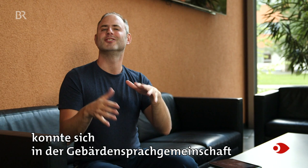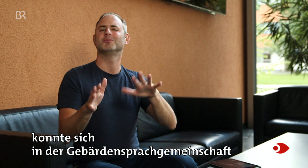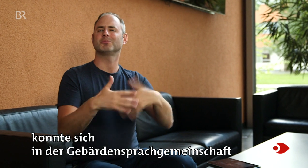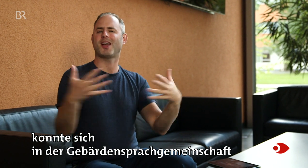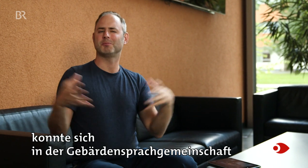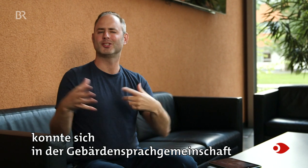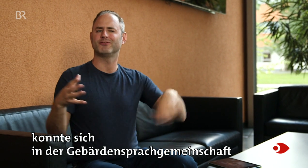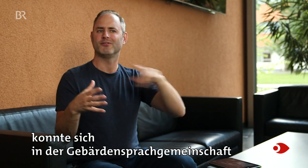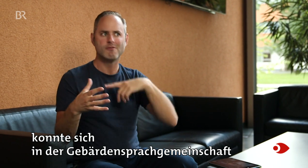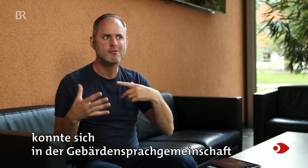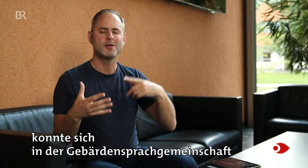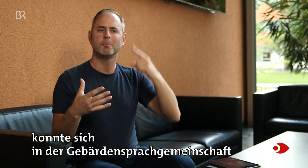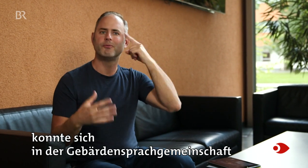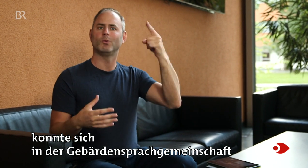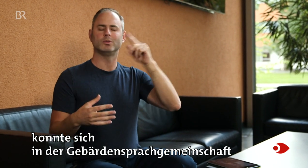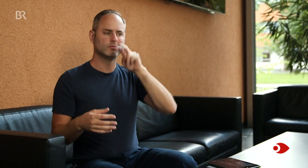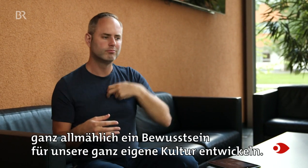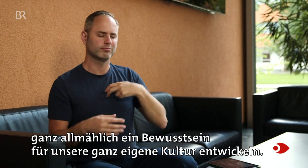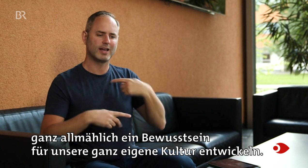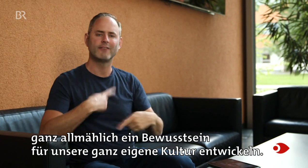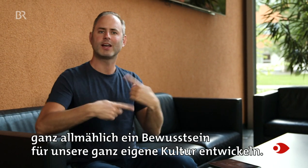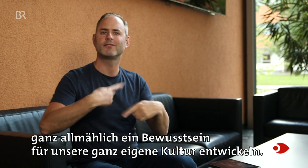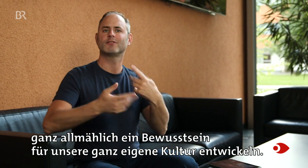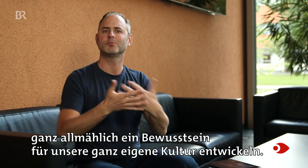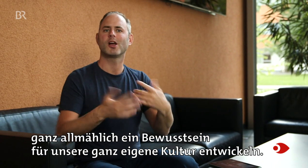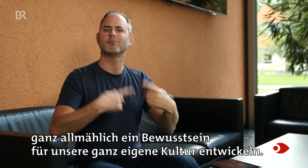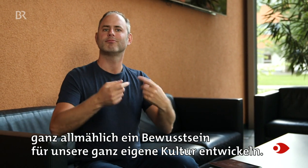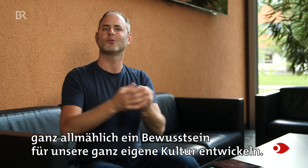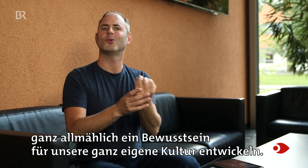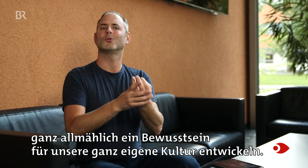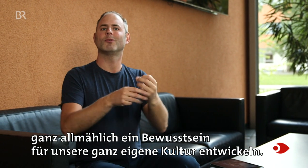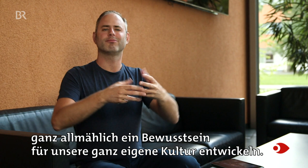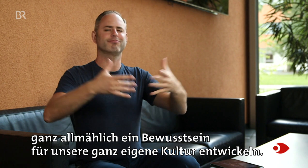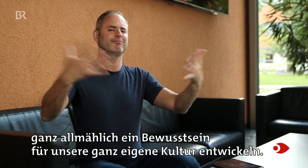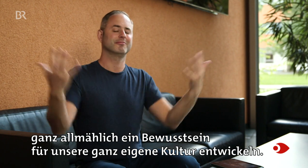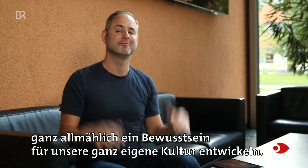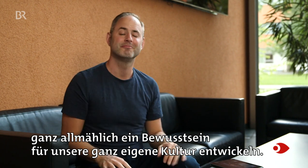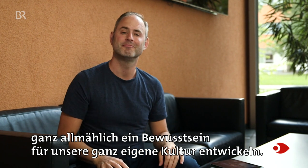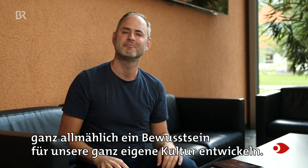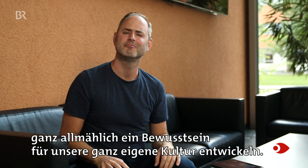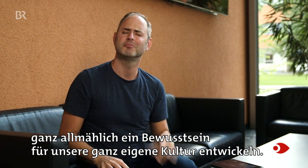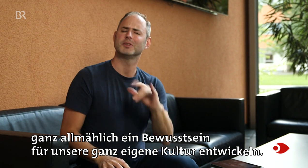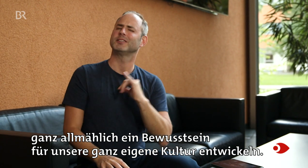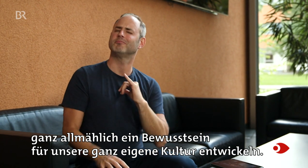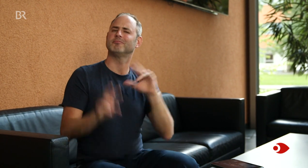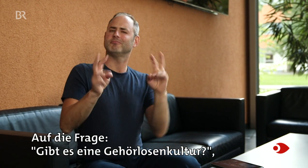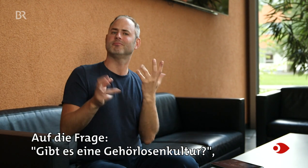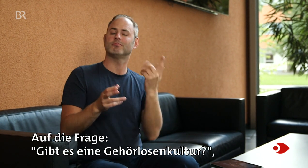konnte sich in der Gebärdensprachgemeinschaft ganz allmählich ein Bewusstsein für unsere ganz eigene Kultur entwickeln. Auf die